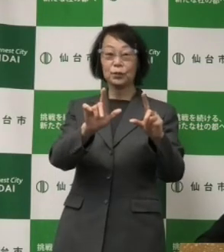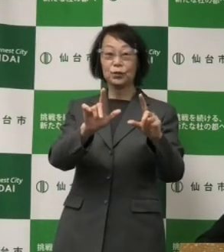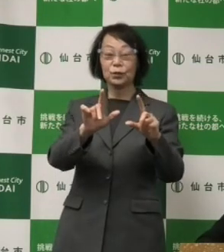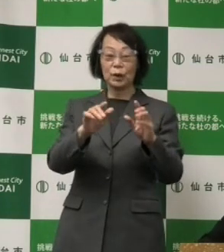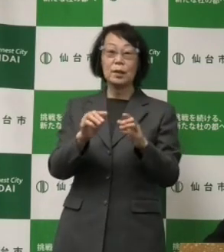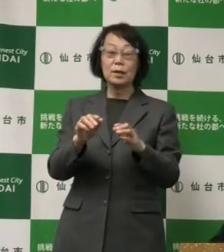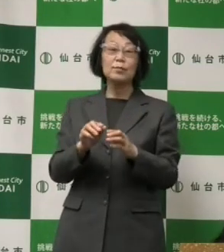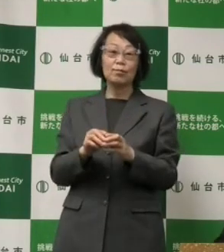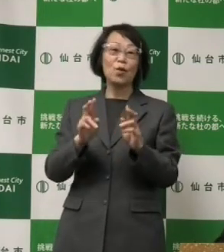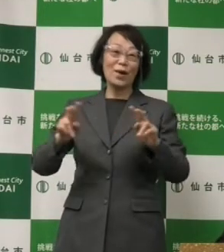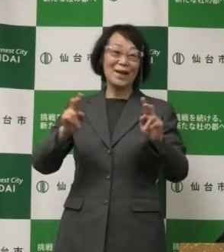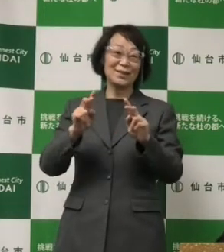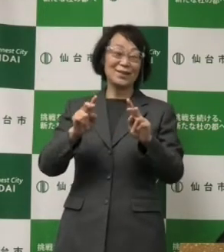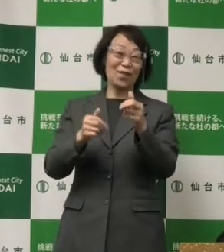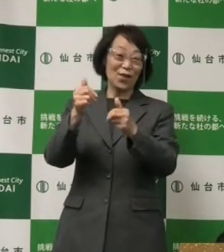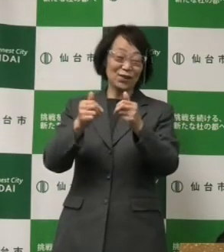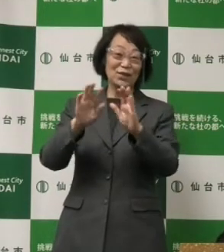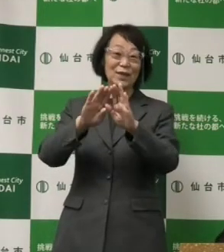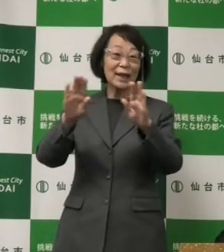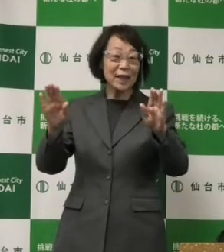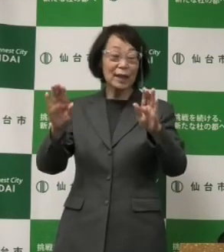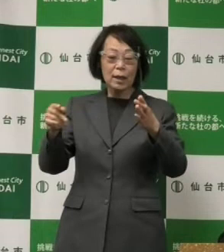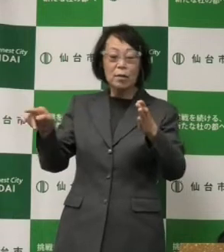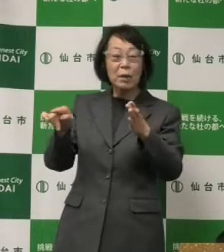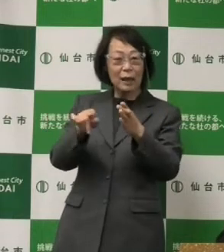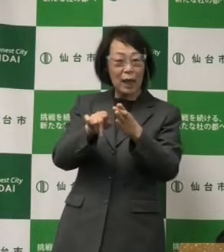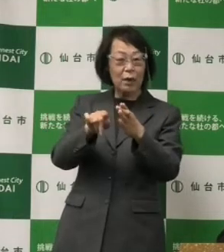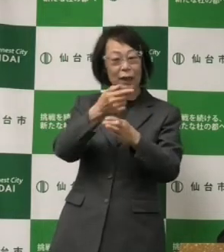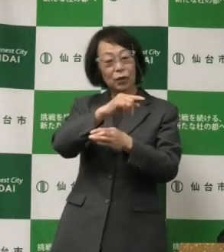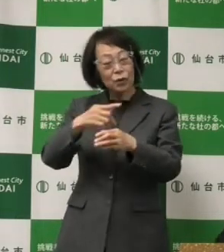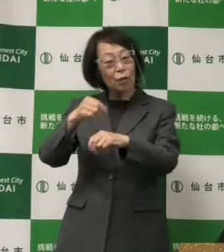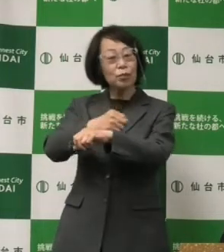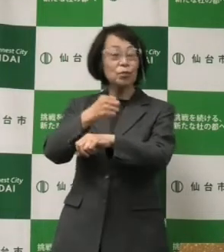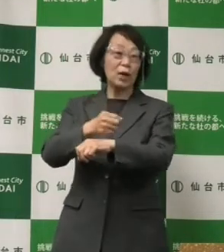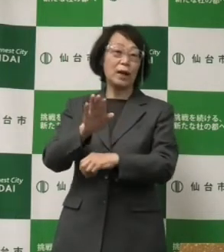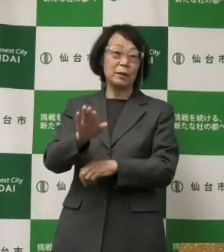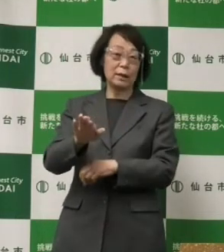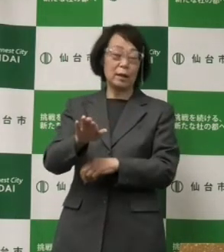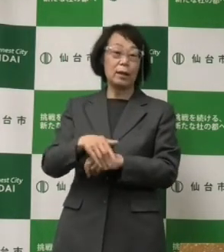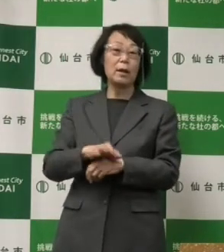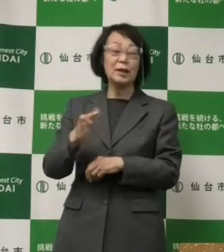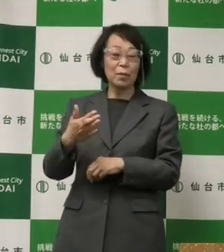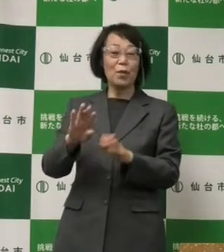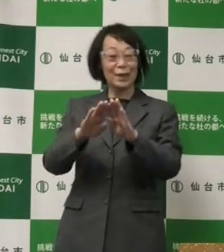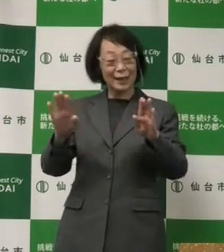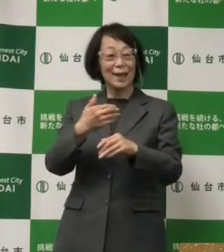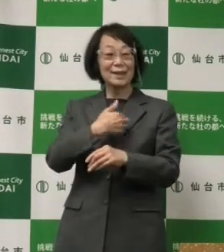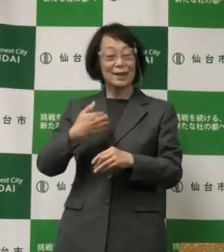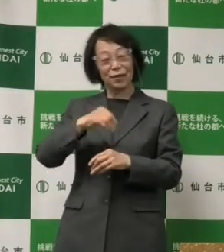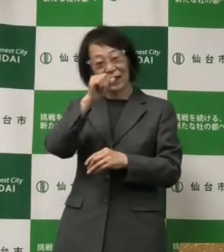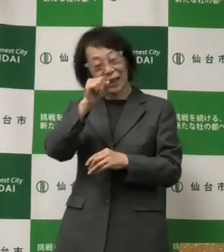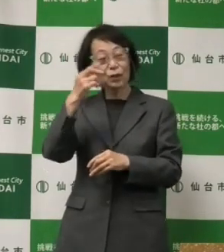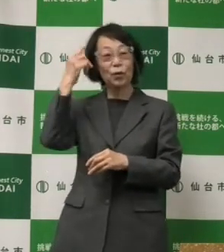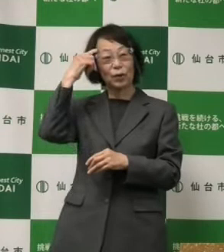開催にこぎつけるまでにはさまざまな困難もございましたけれども、開催できて本当に良かったなというふう